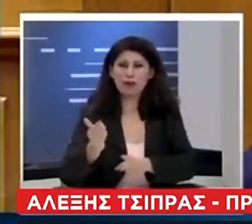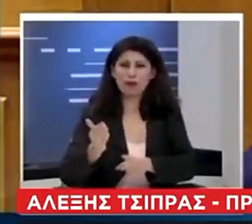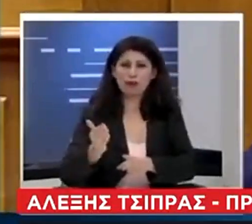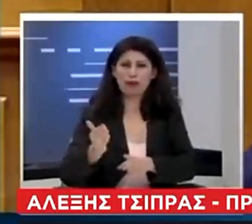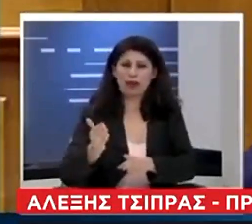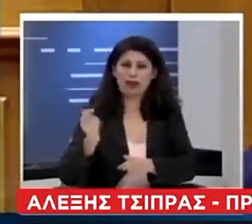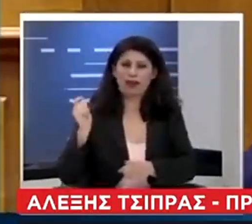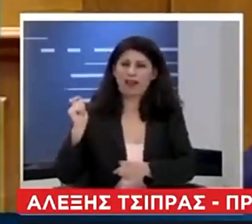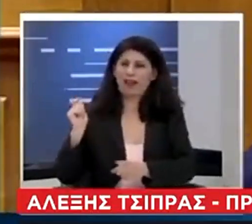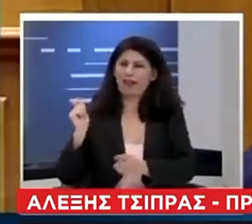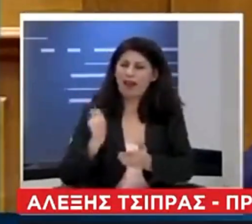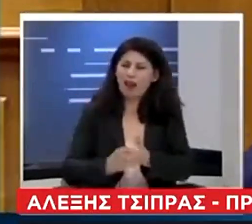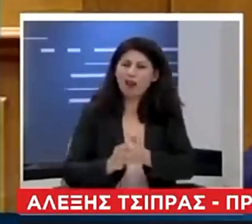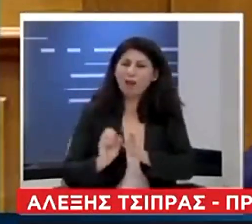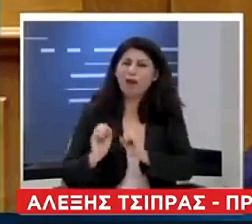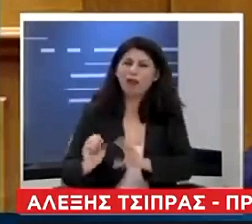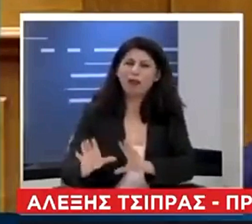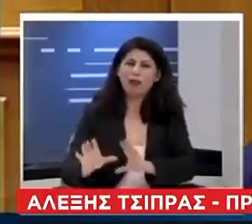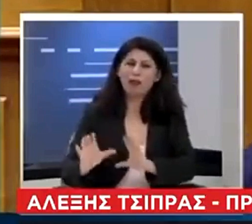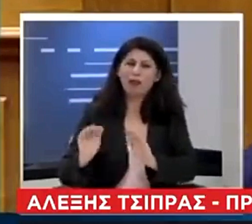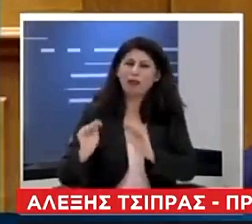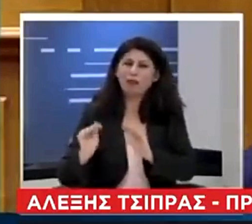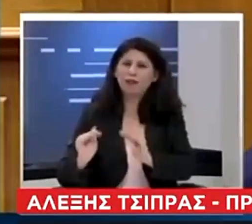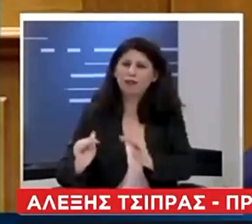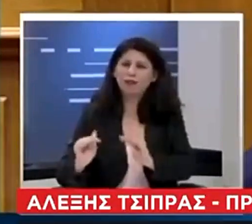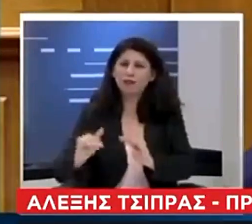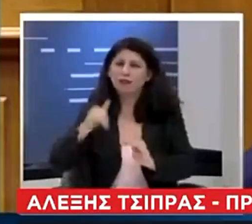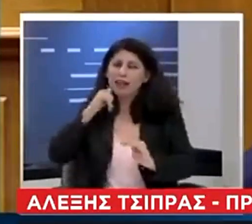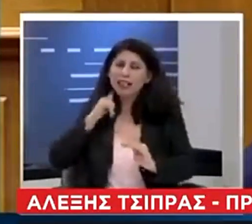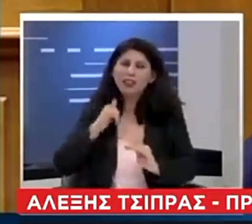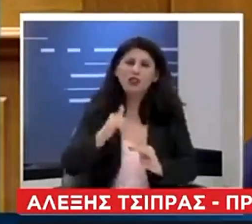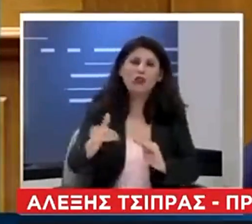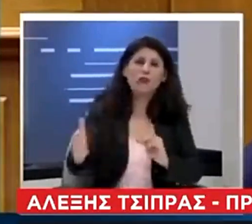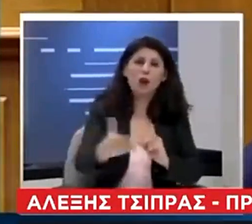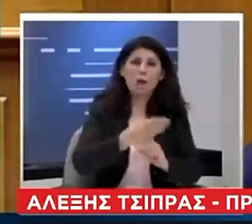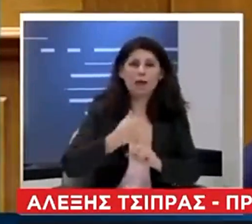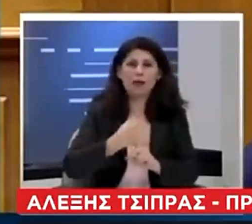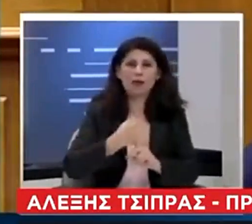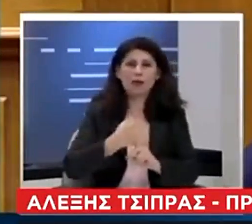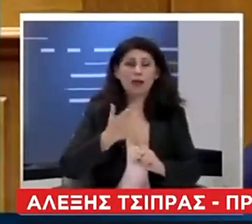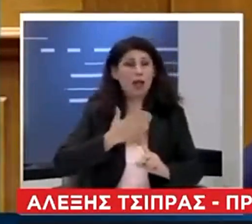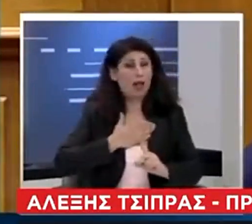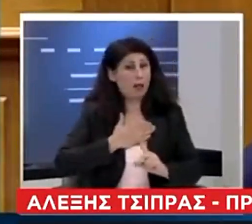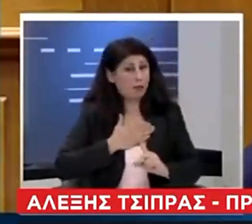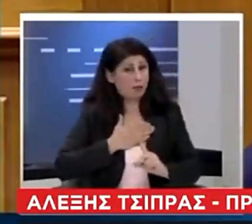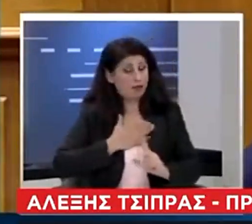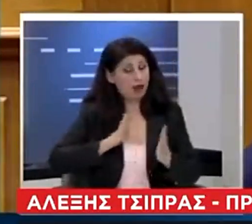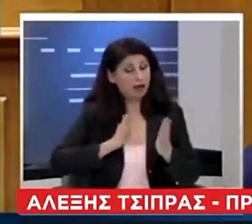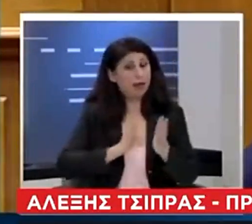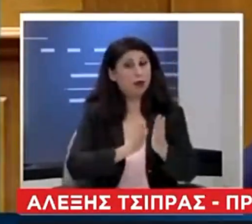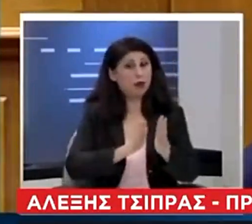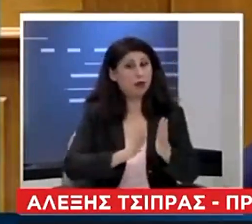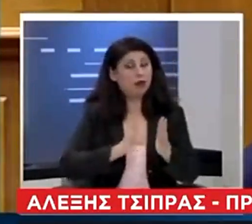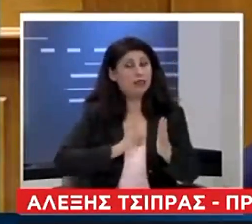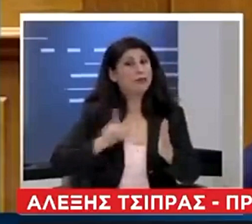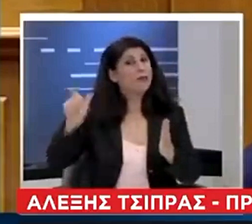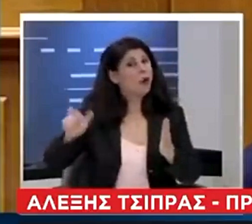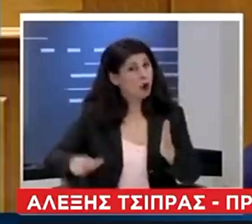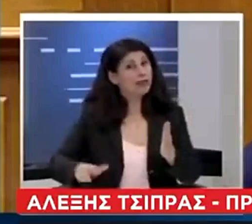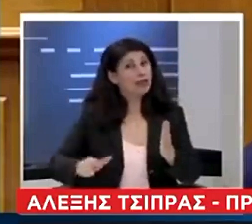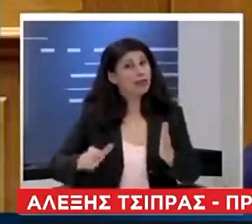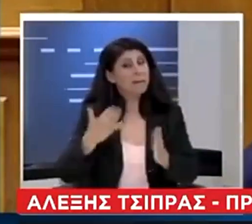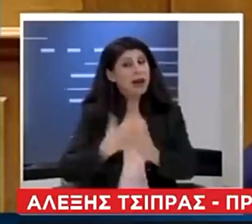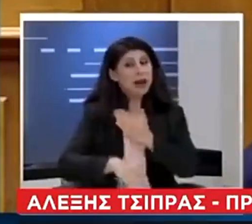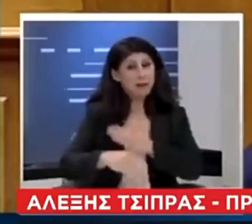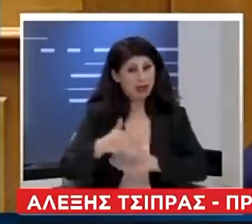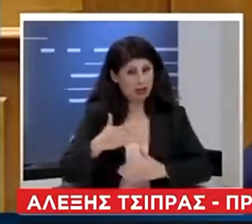με χάρες και να κρατάει σε καθεστώς ισόβιας ομοιρίας. Εμείς αντιμετωπίζουμε τους συμπολίτες μας με